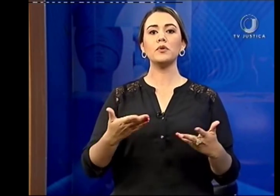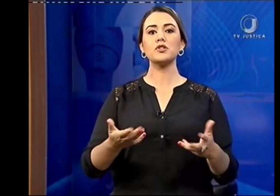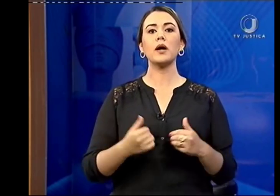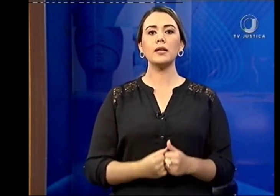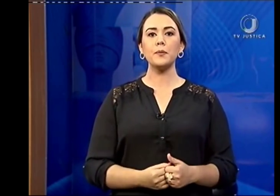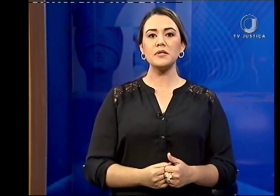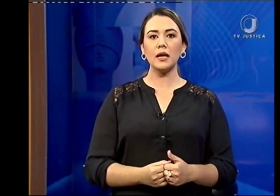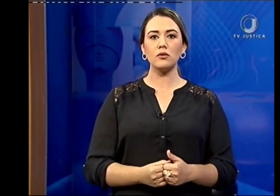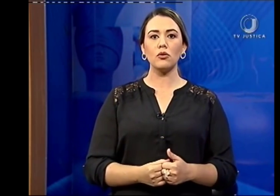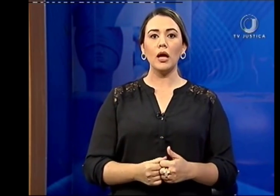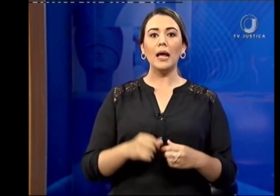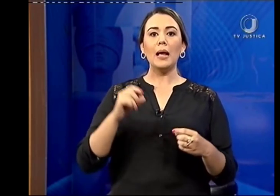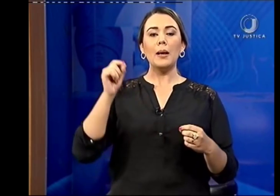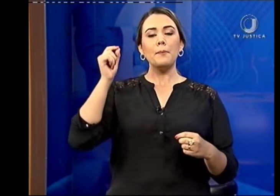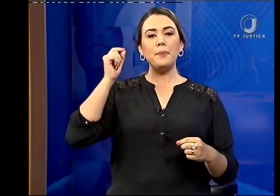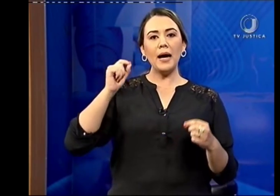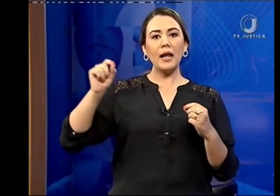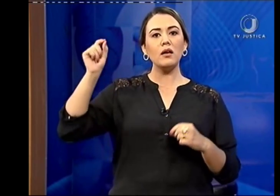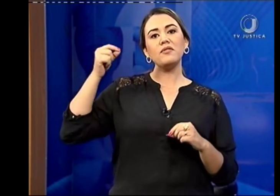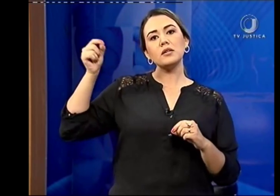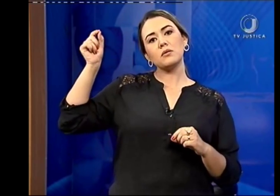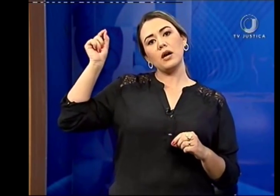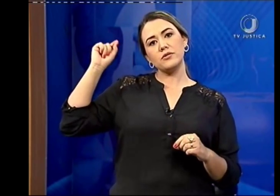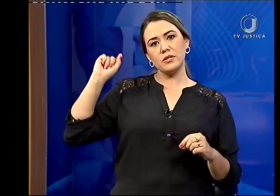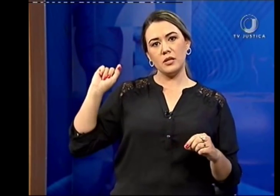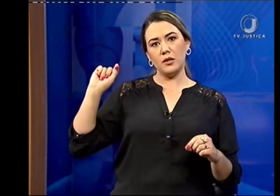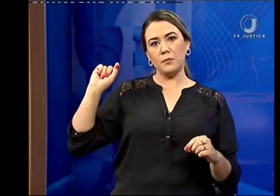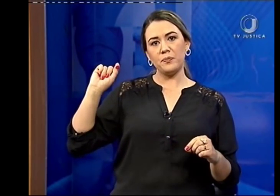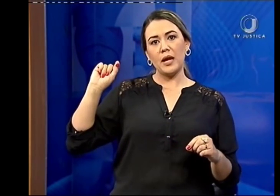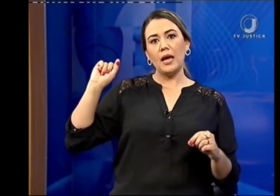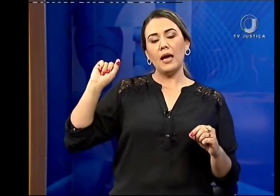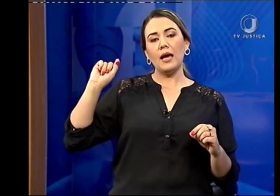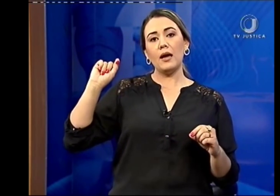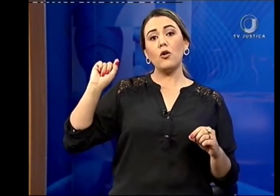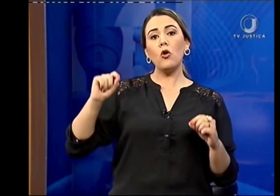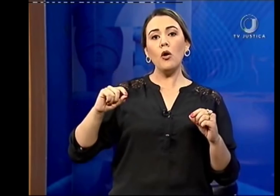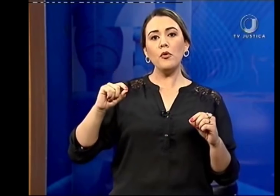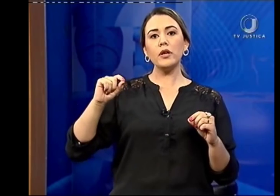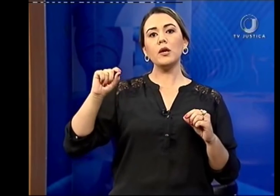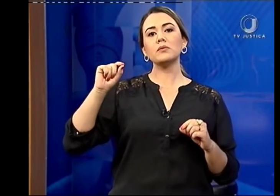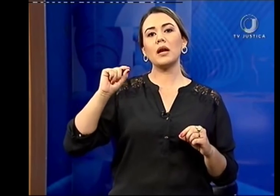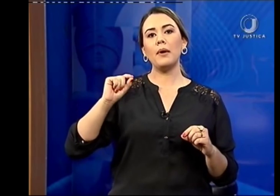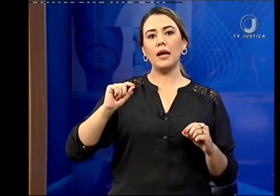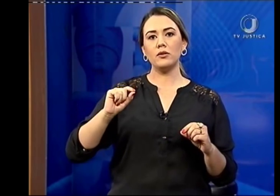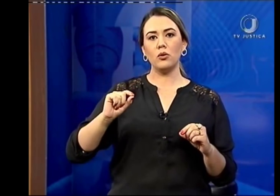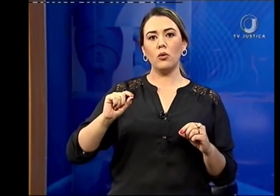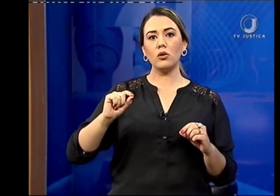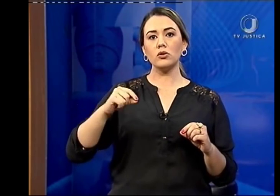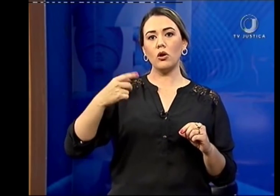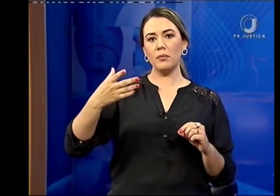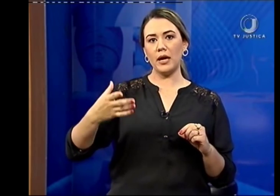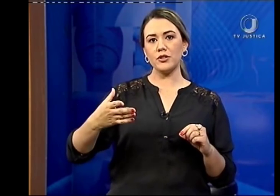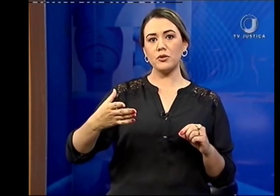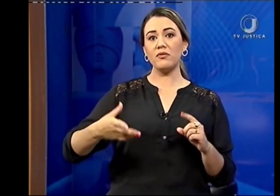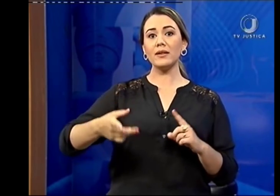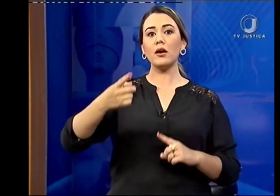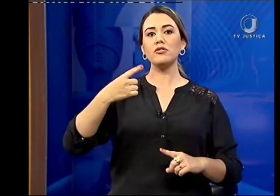de 40%. Parem e façam um raciocínio. Como que um trabalhador doméstico vai ter o